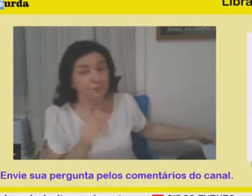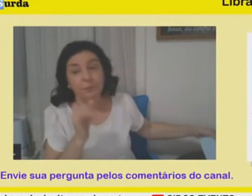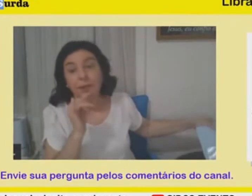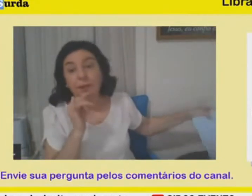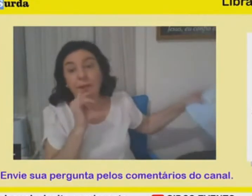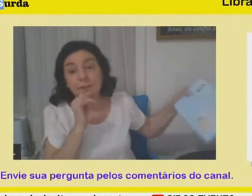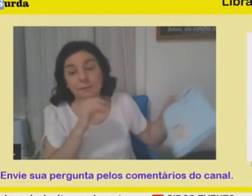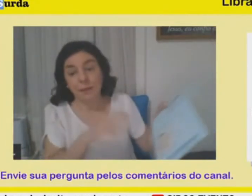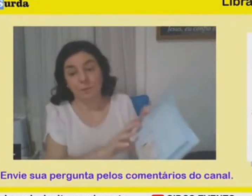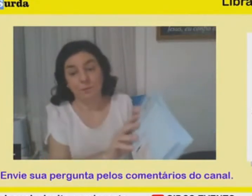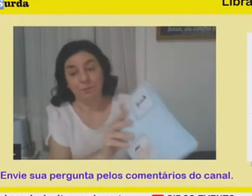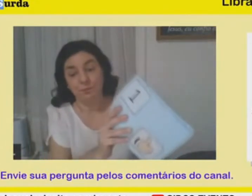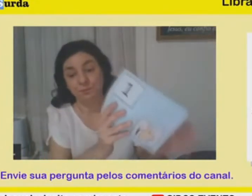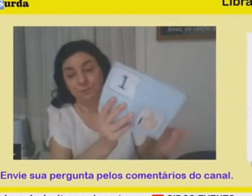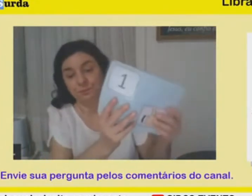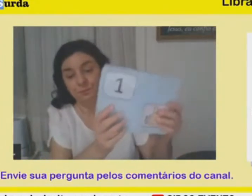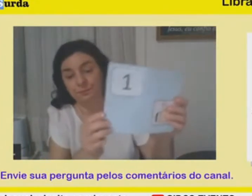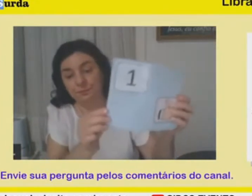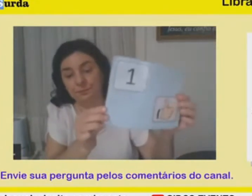sinais.